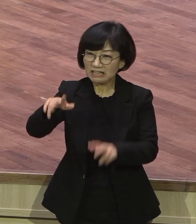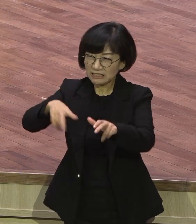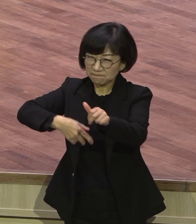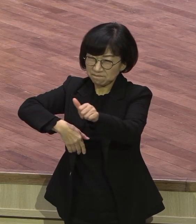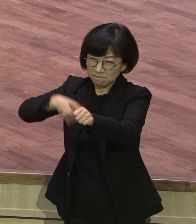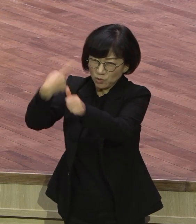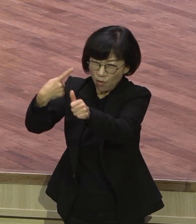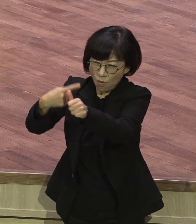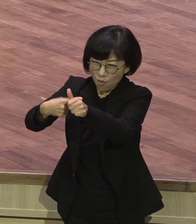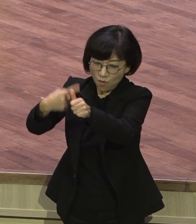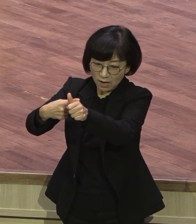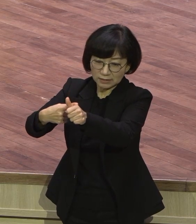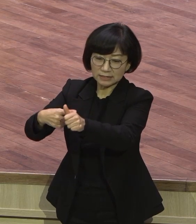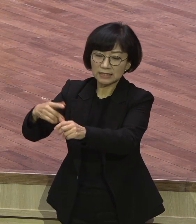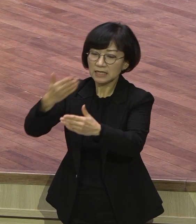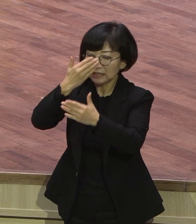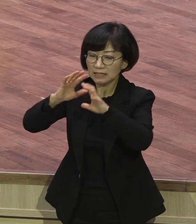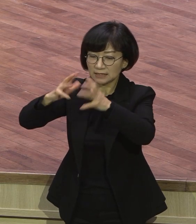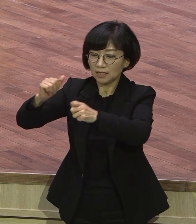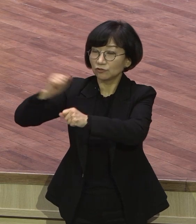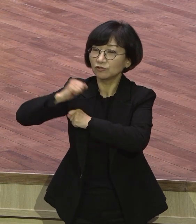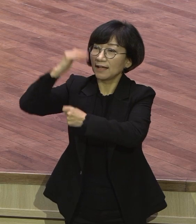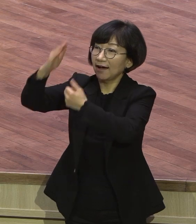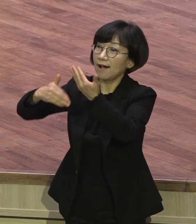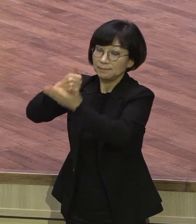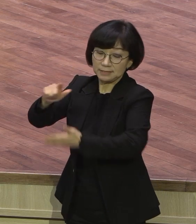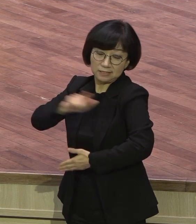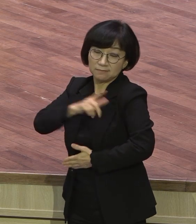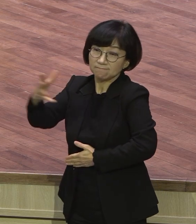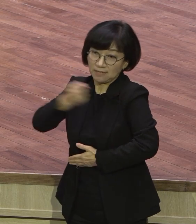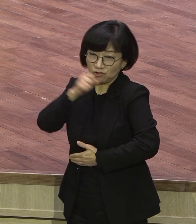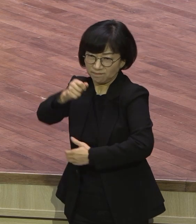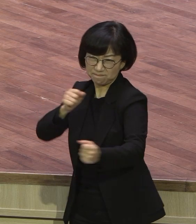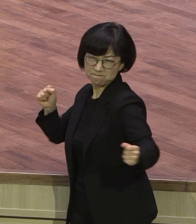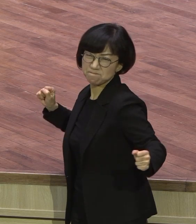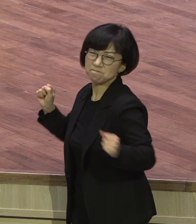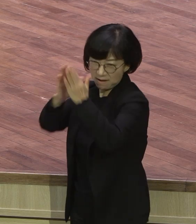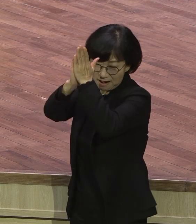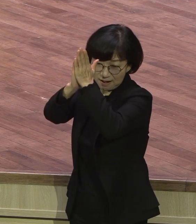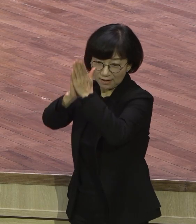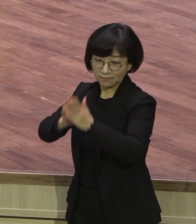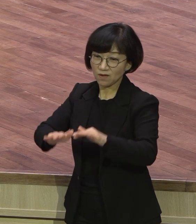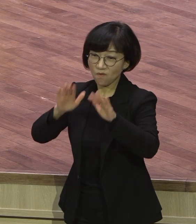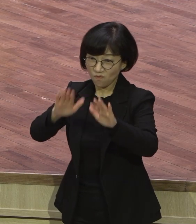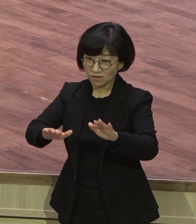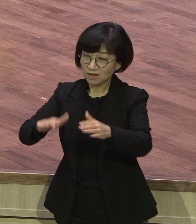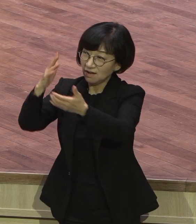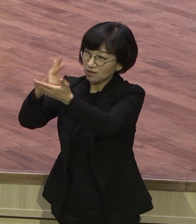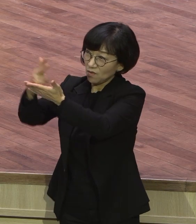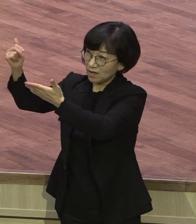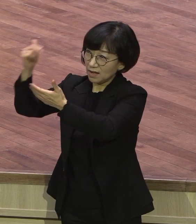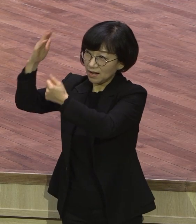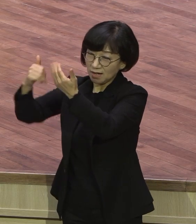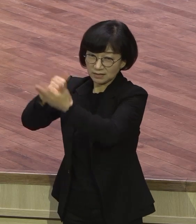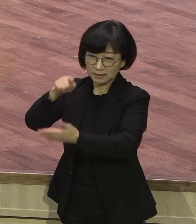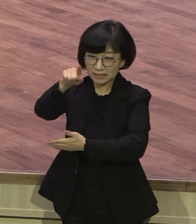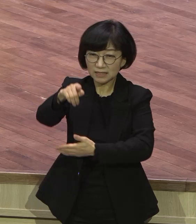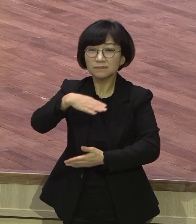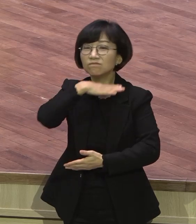모욕하는 이스라엘 군대의 하나님의 이름으로 내겟나 가느라 오늘 요하께서 너를 내 손에 넘기시리니